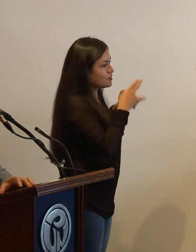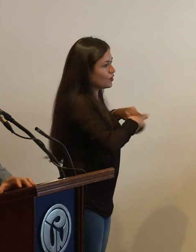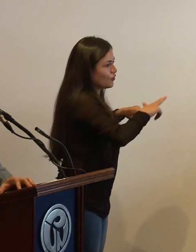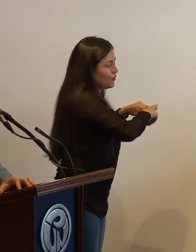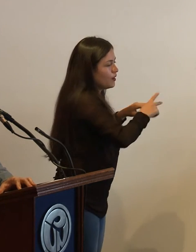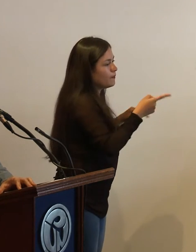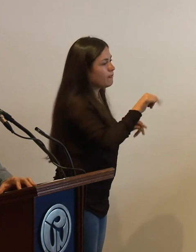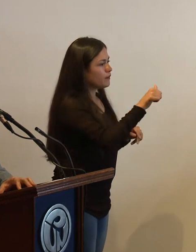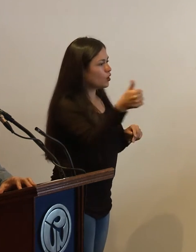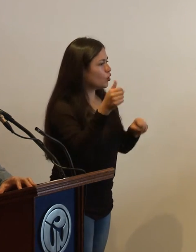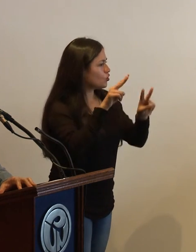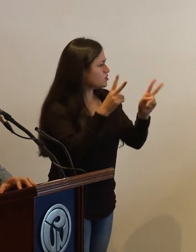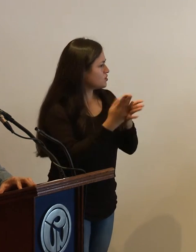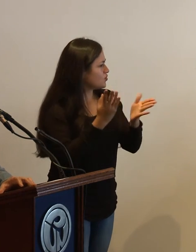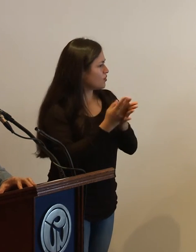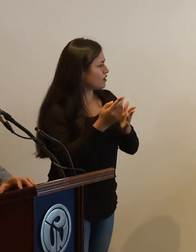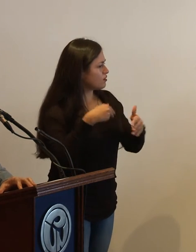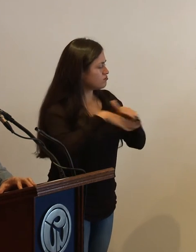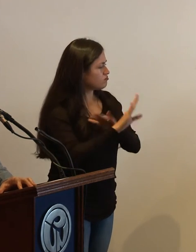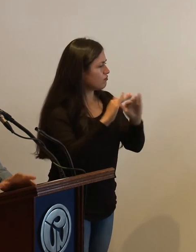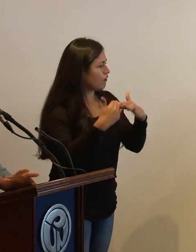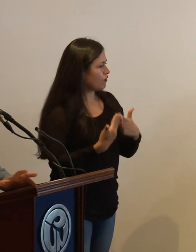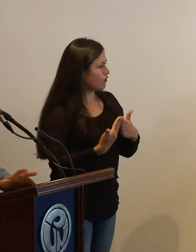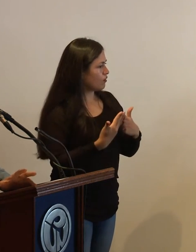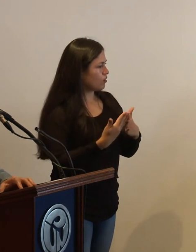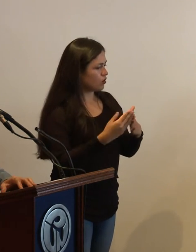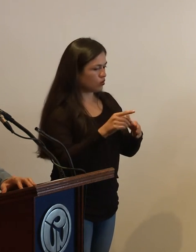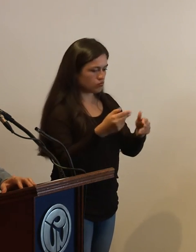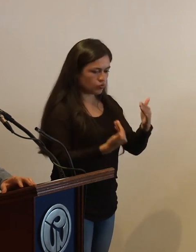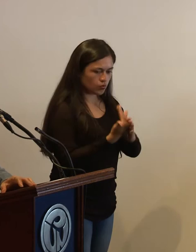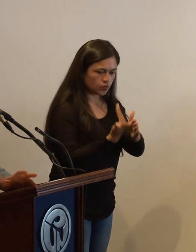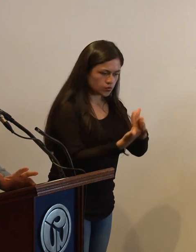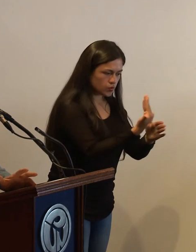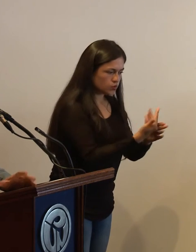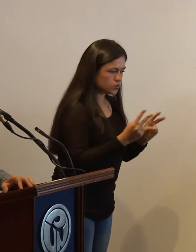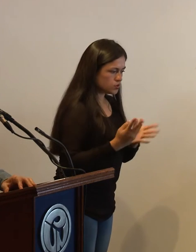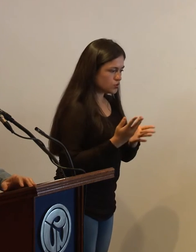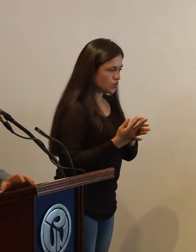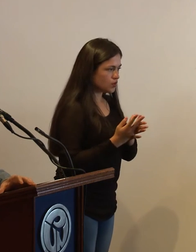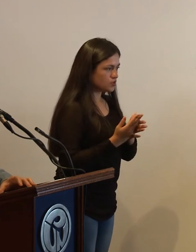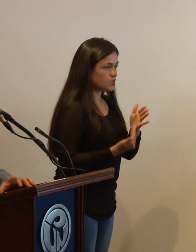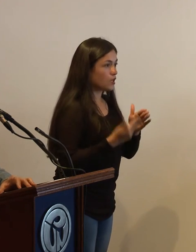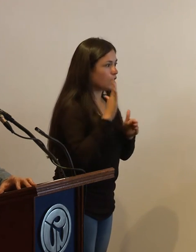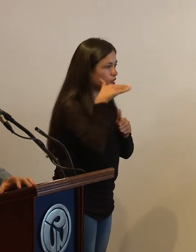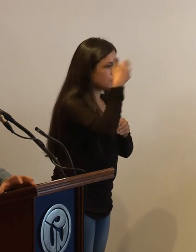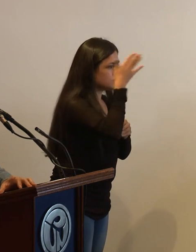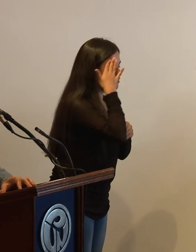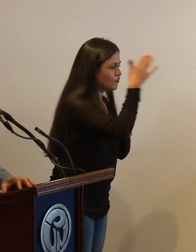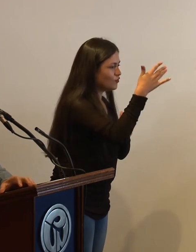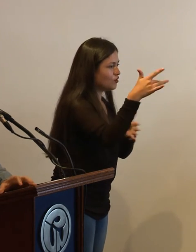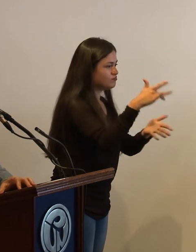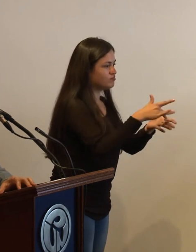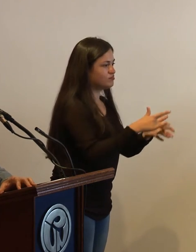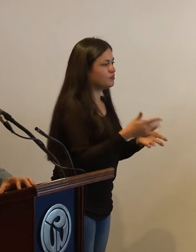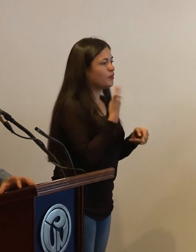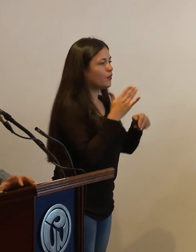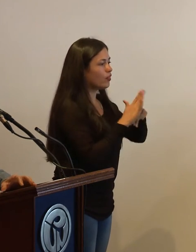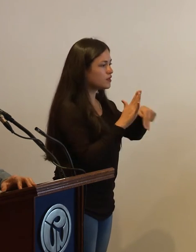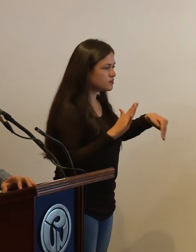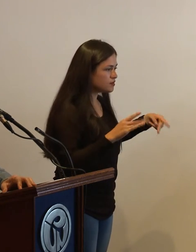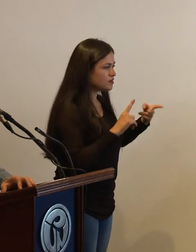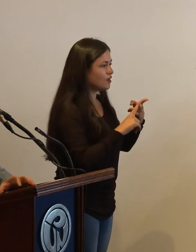estudiantes que han llegado a las escuelas como, y que van a llegar como los desplazados, como los